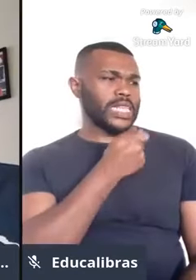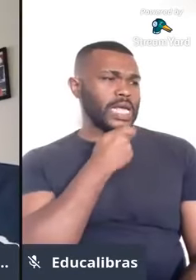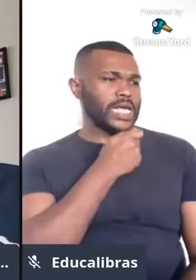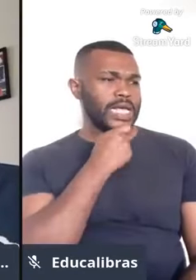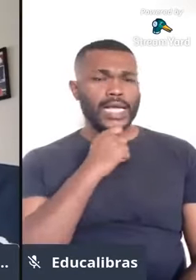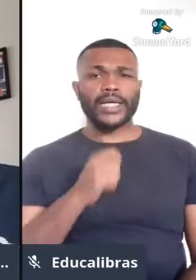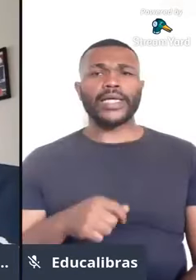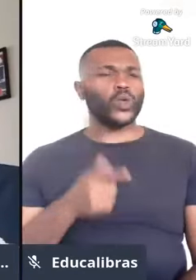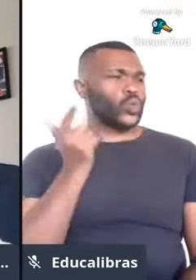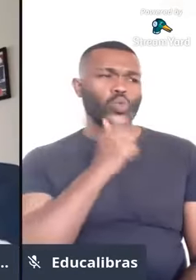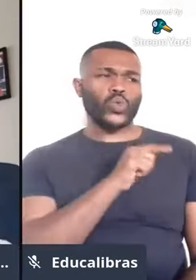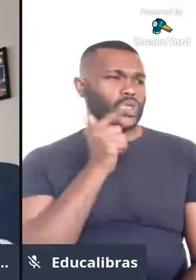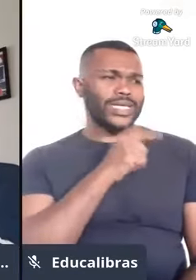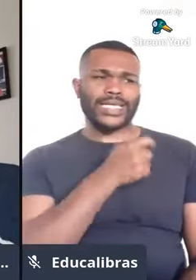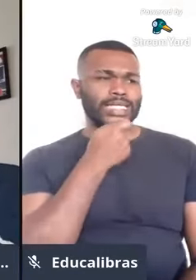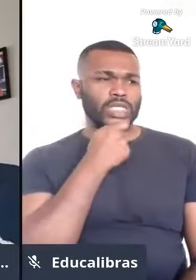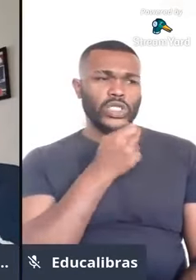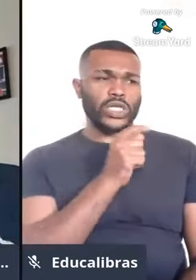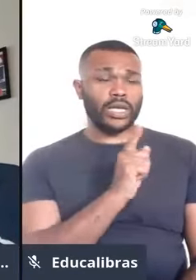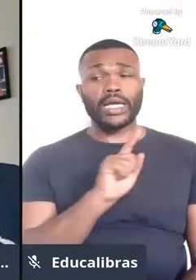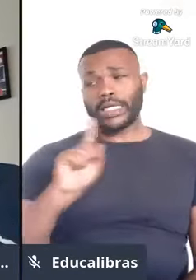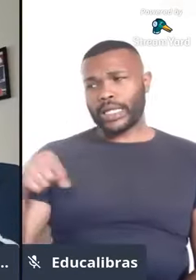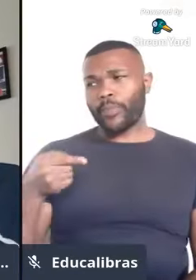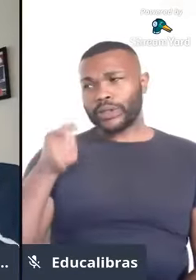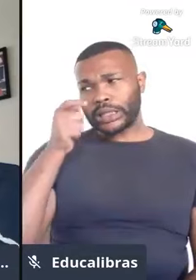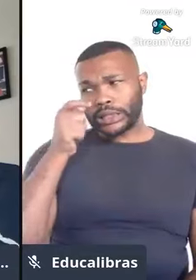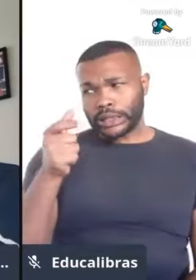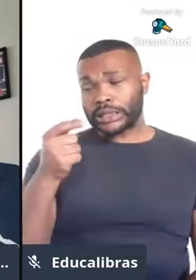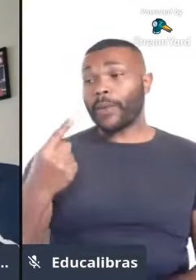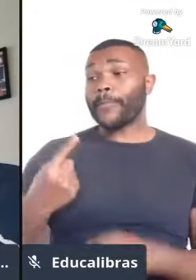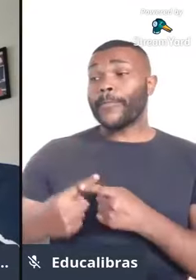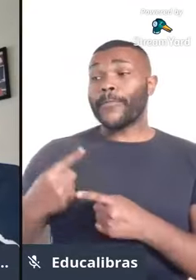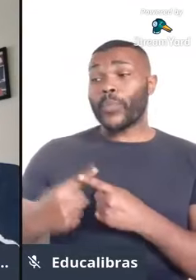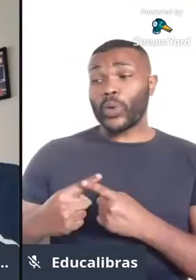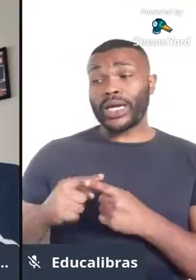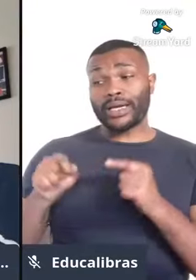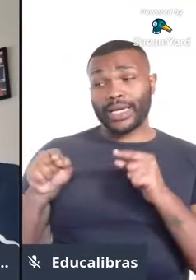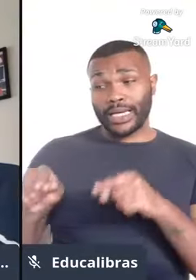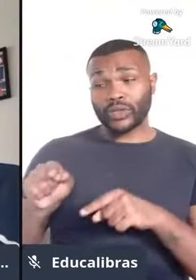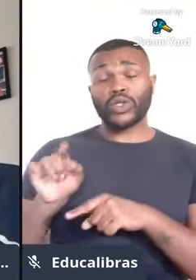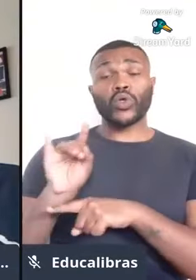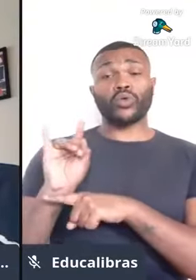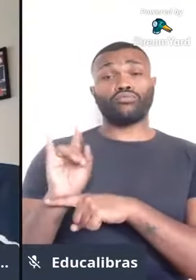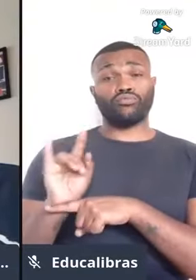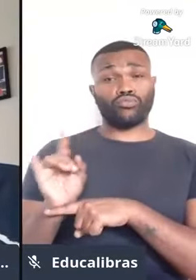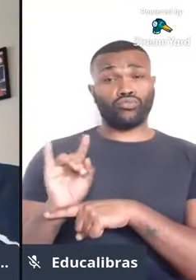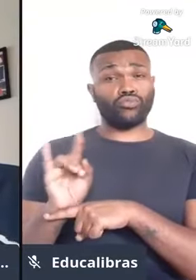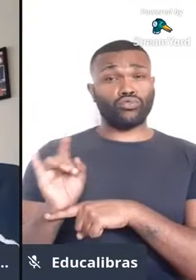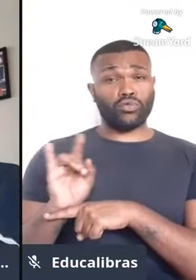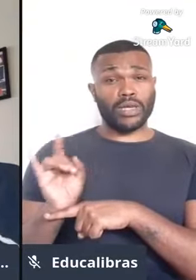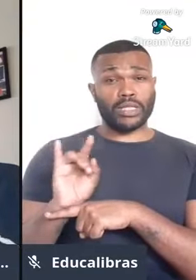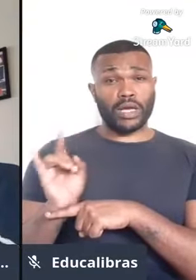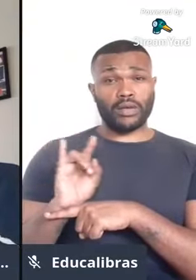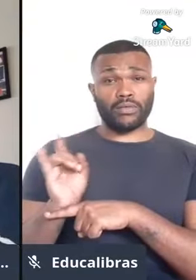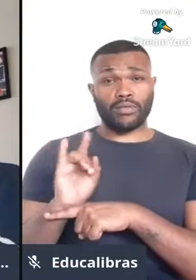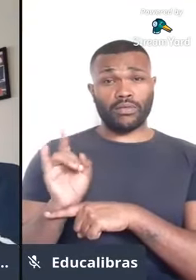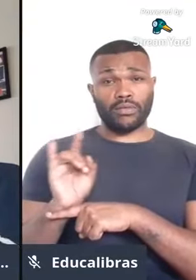consegui assistir. Assista, porque ela traz muitas